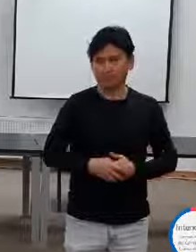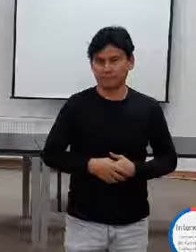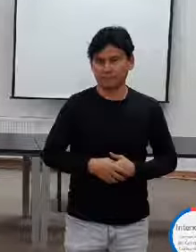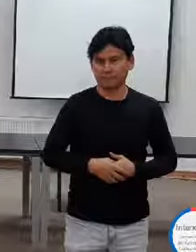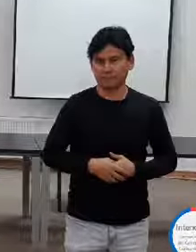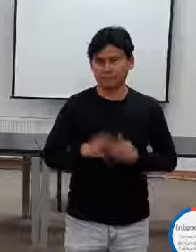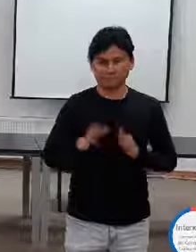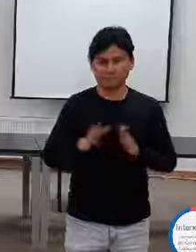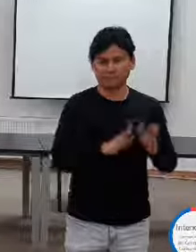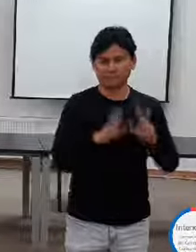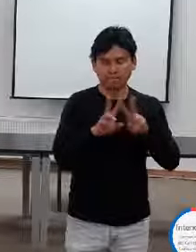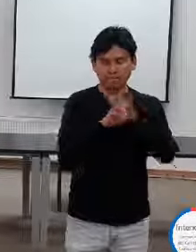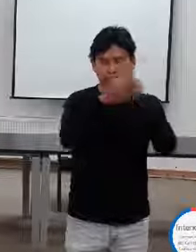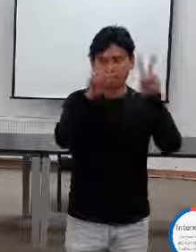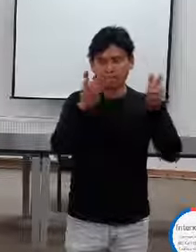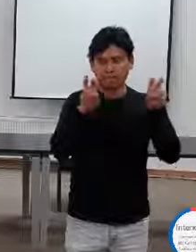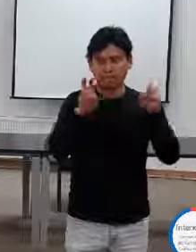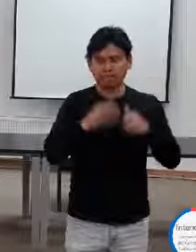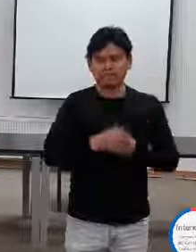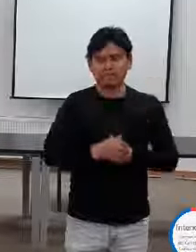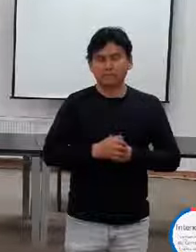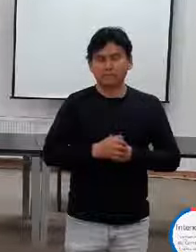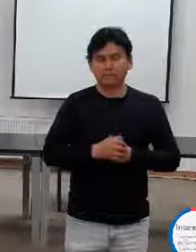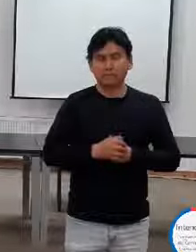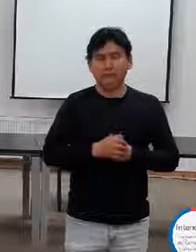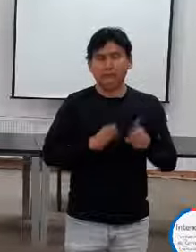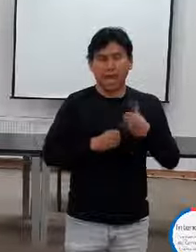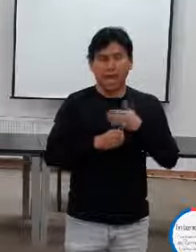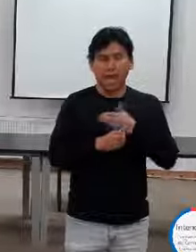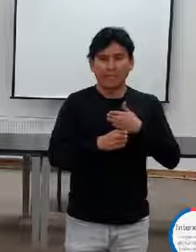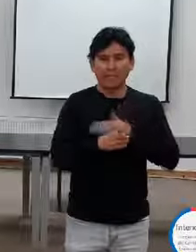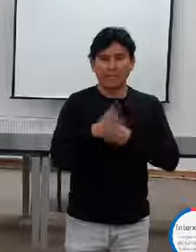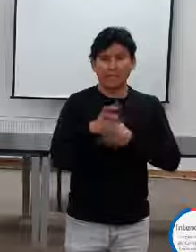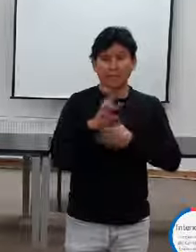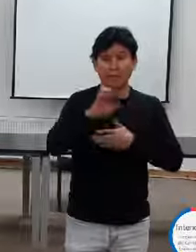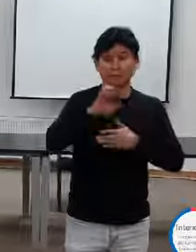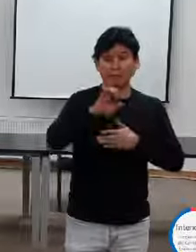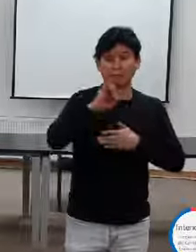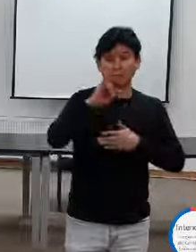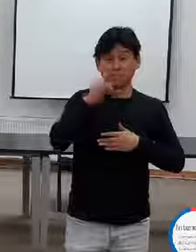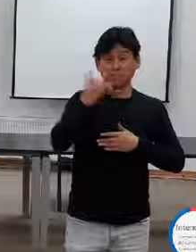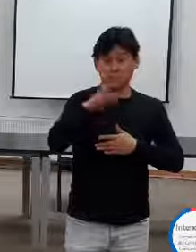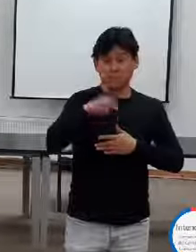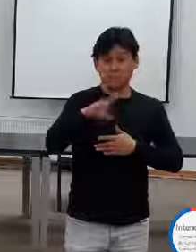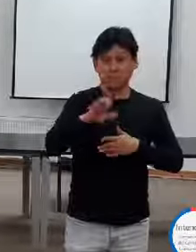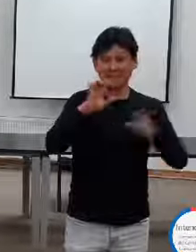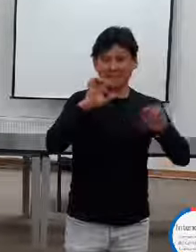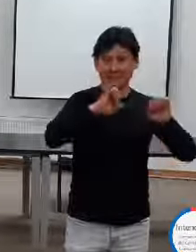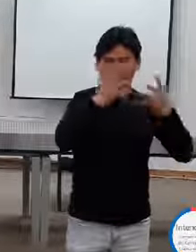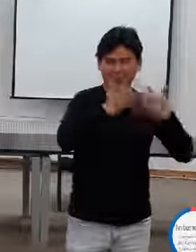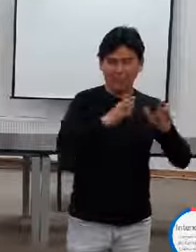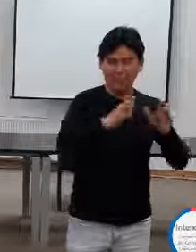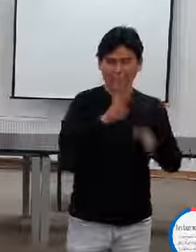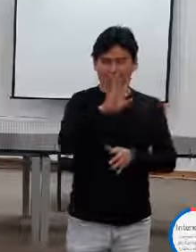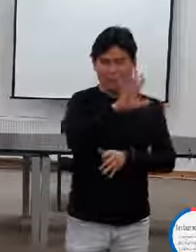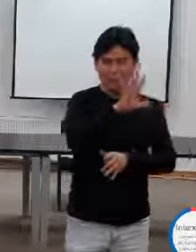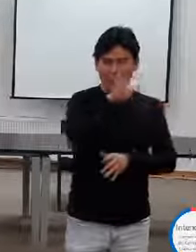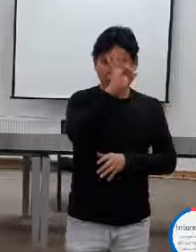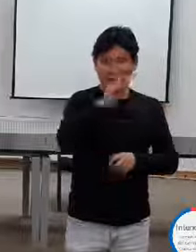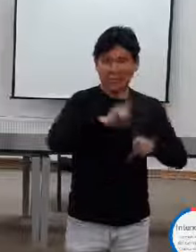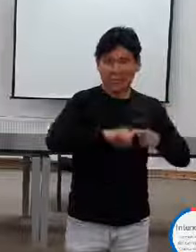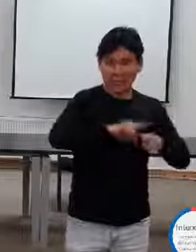en cuanto al acceso a pymes se estimaba que un 45%